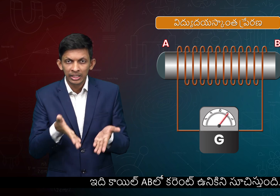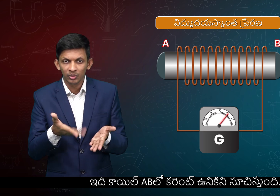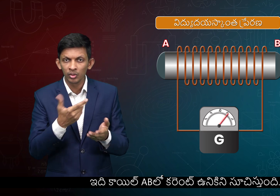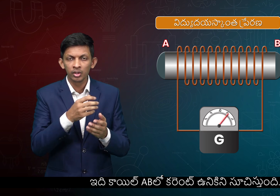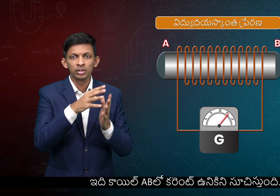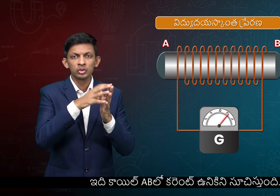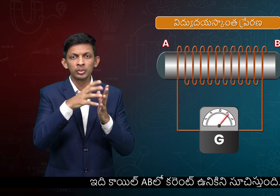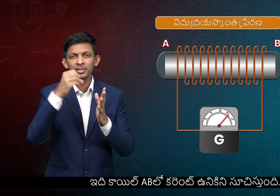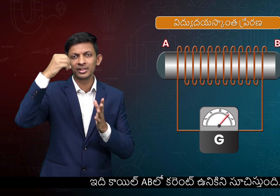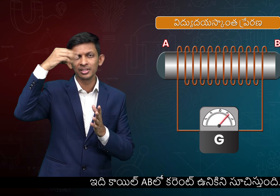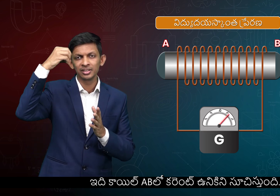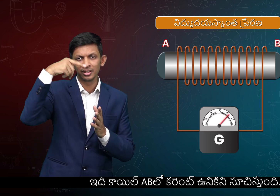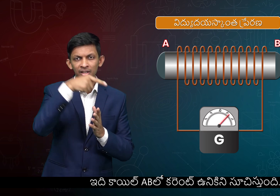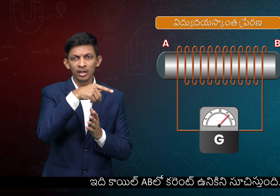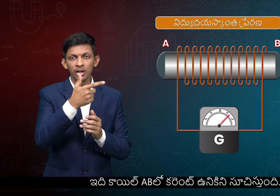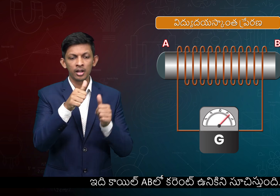ఉనికిని సూచిస్తుంది.